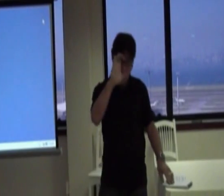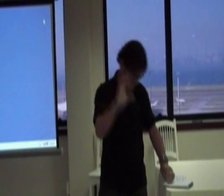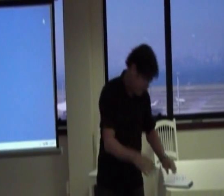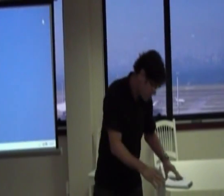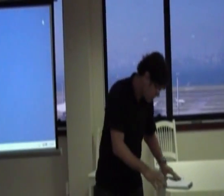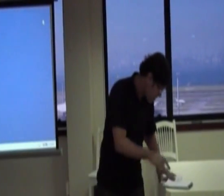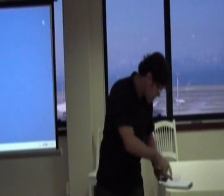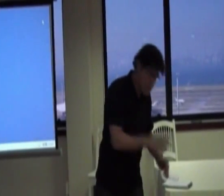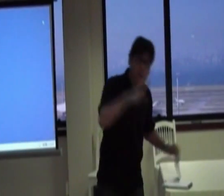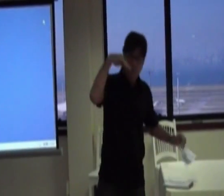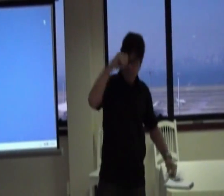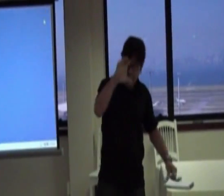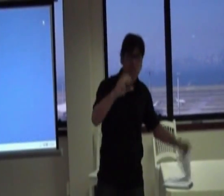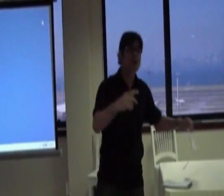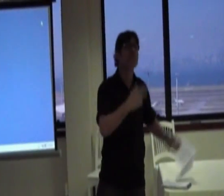estar abordando em relação ao MEC.